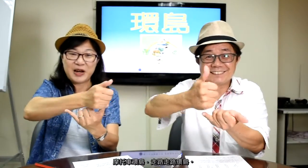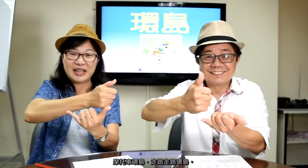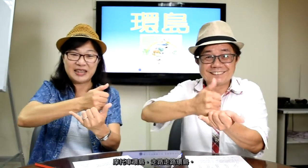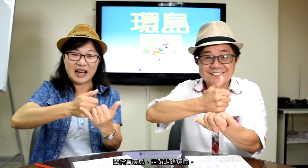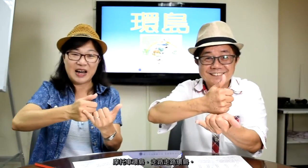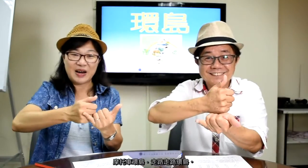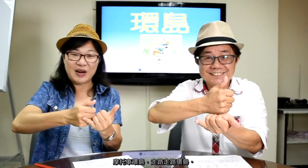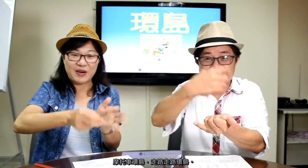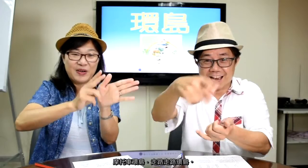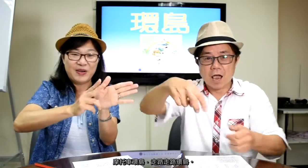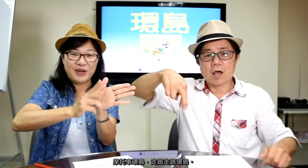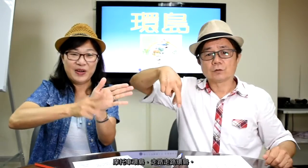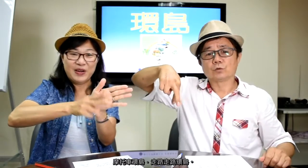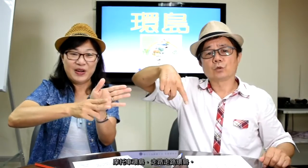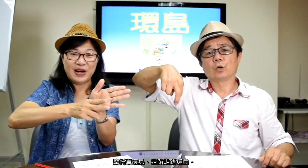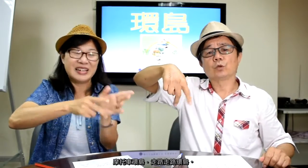环岛，